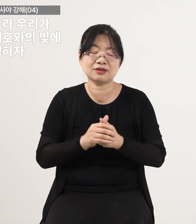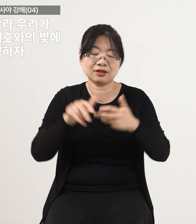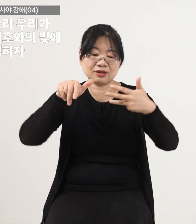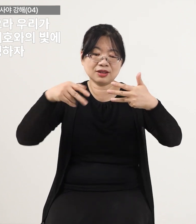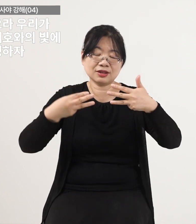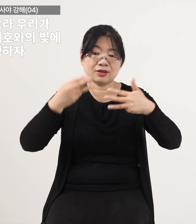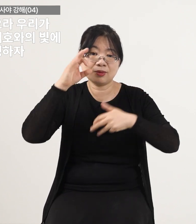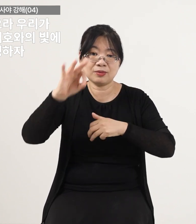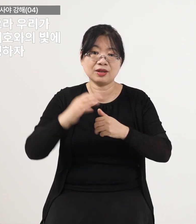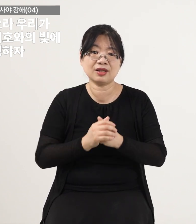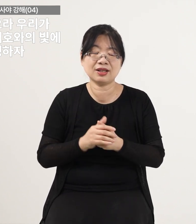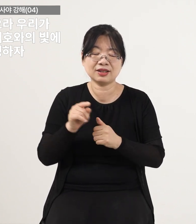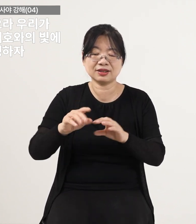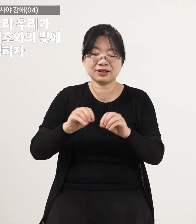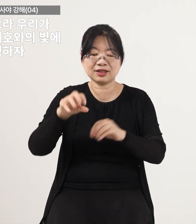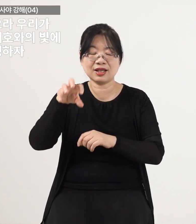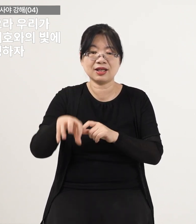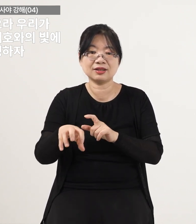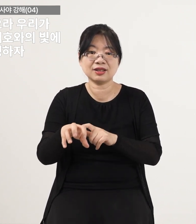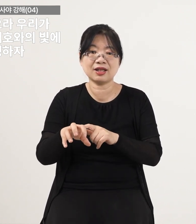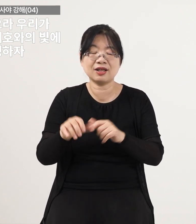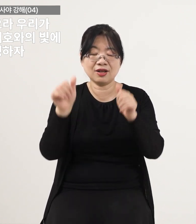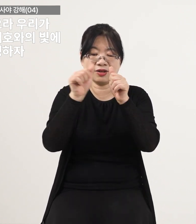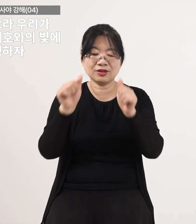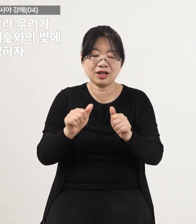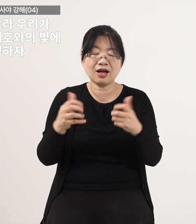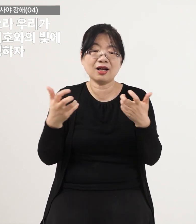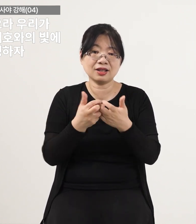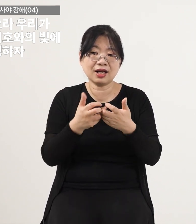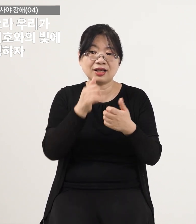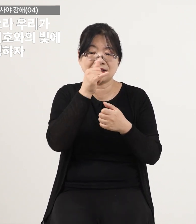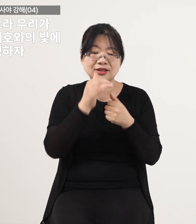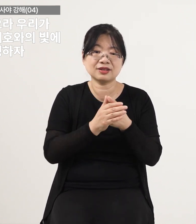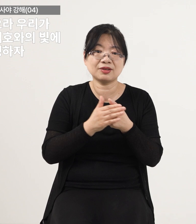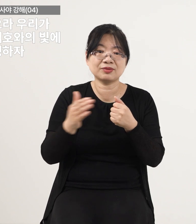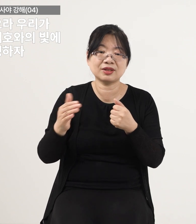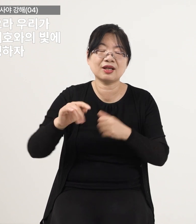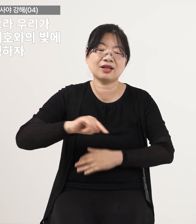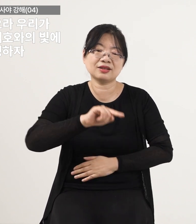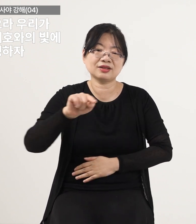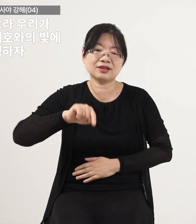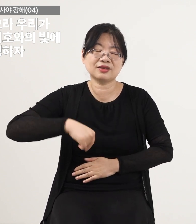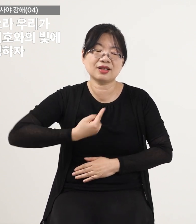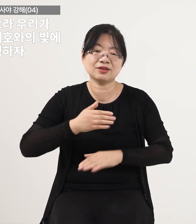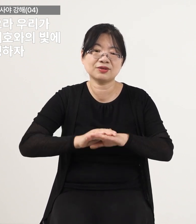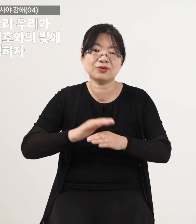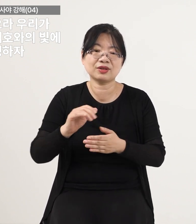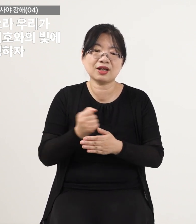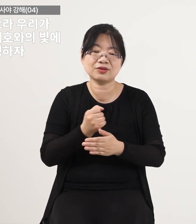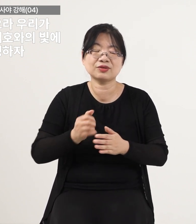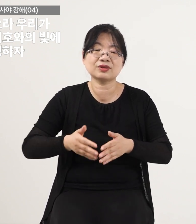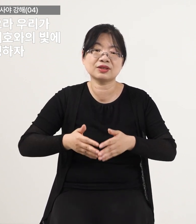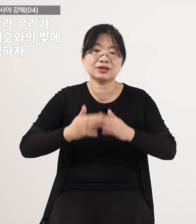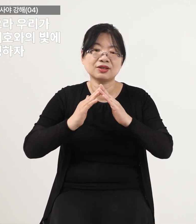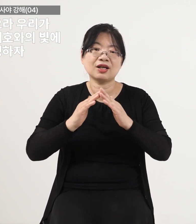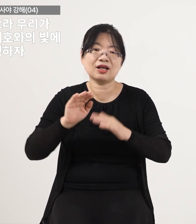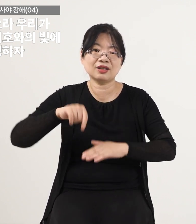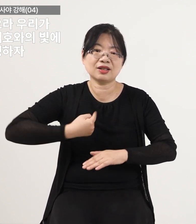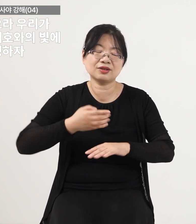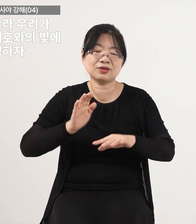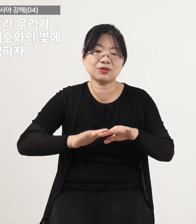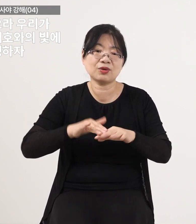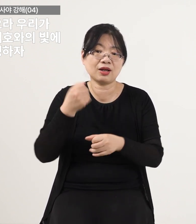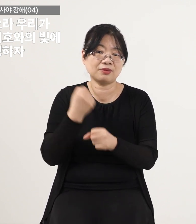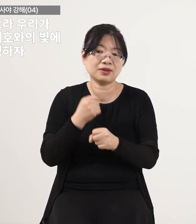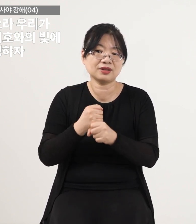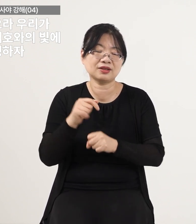8절을 보십시다. 그 땅에는 우상도 가득하므로 그들이 자기 손으로 짓고 자기 손가락으로